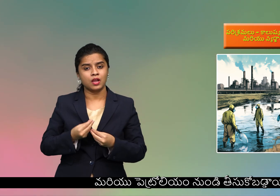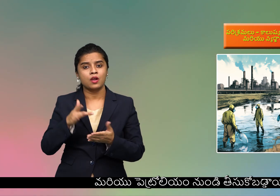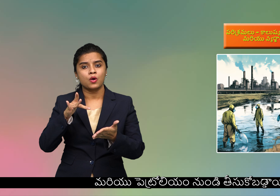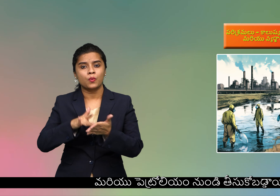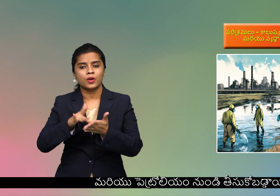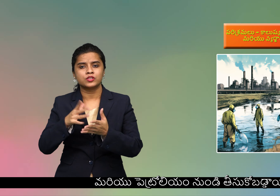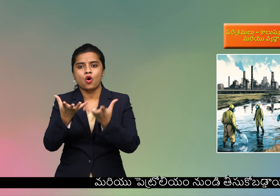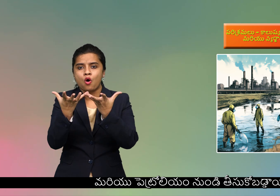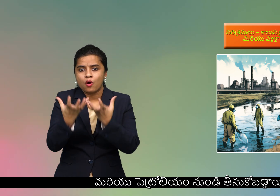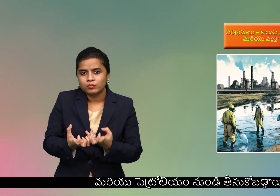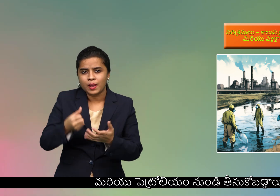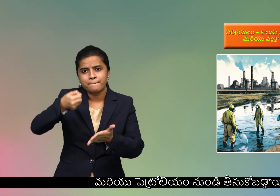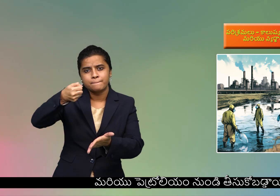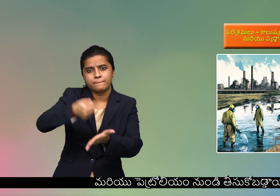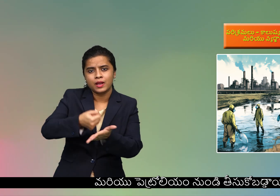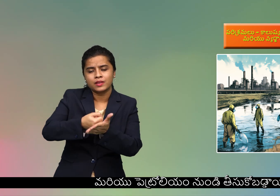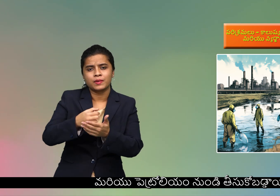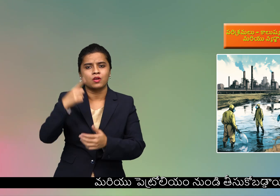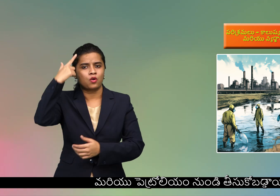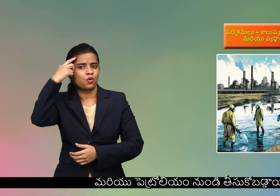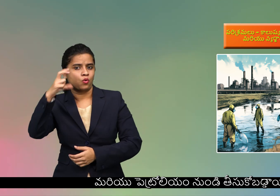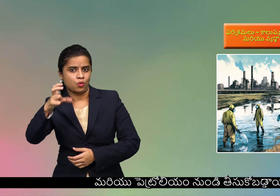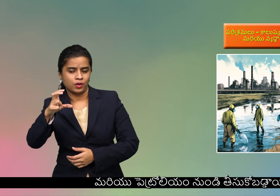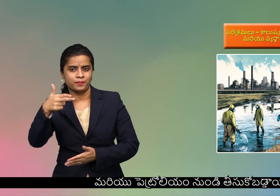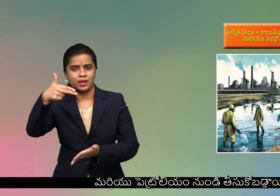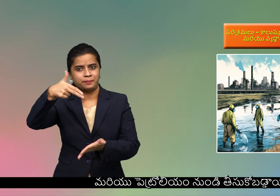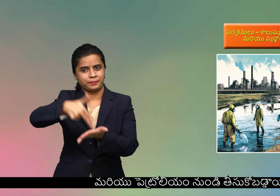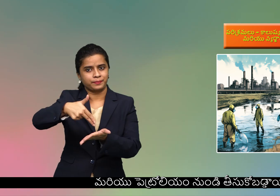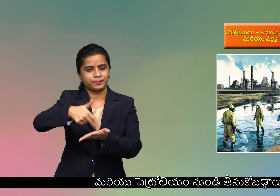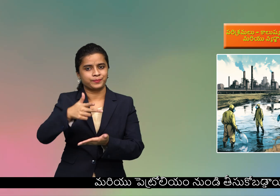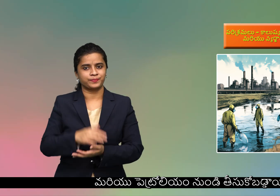బొగ్గు మరియు పెట్రోలియం నుండి తీసుకోబడ్డాయి.